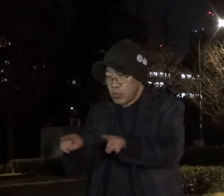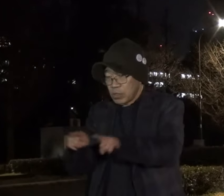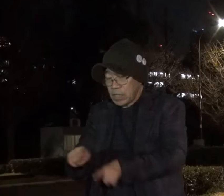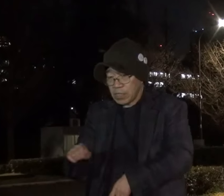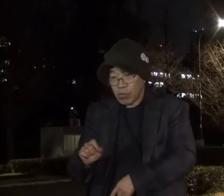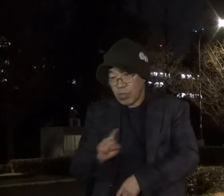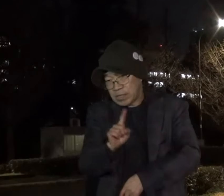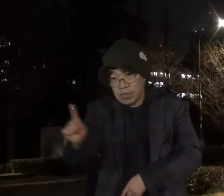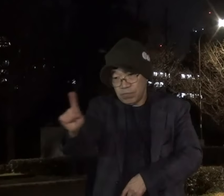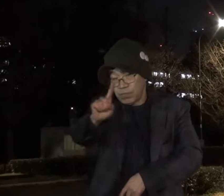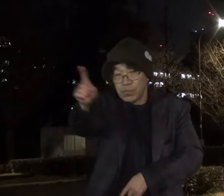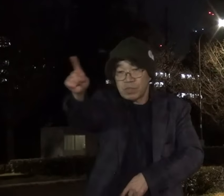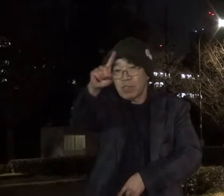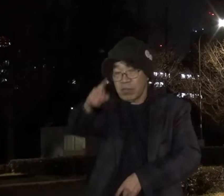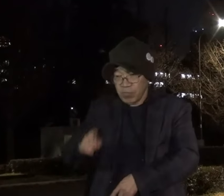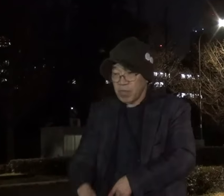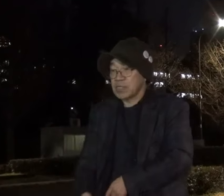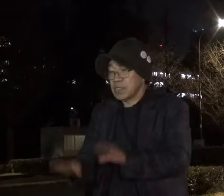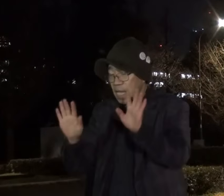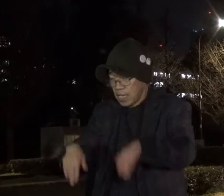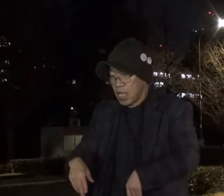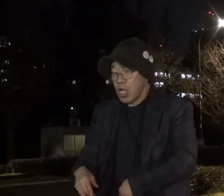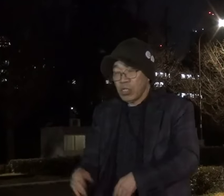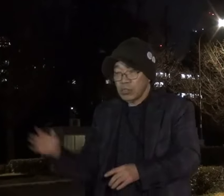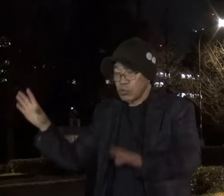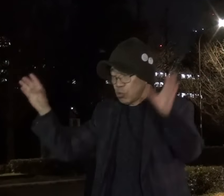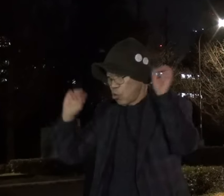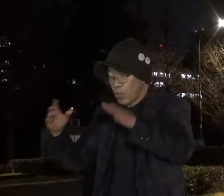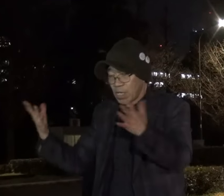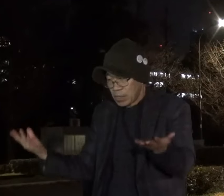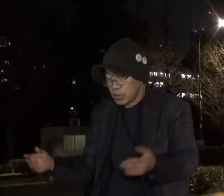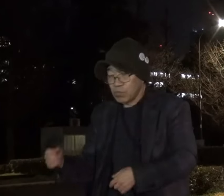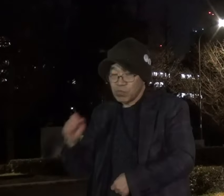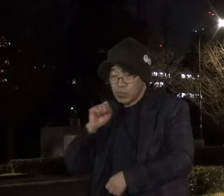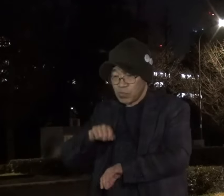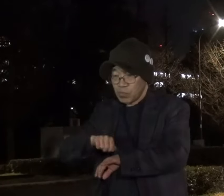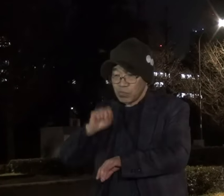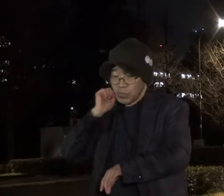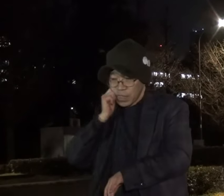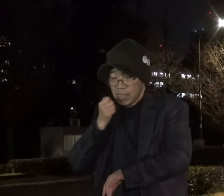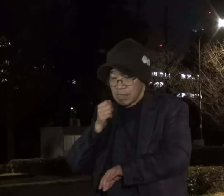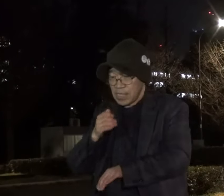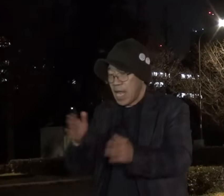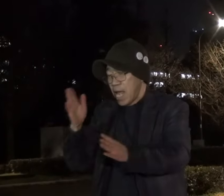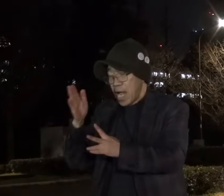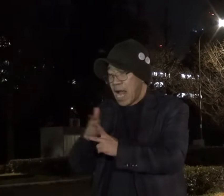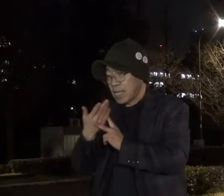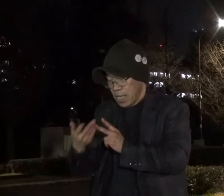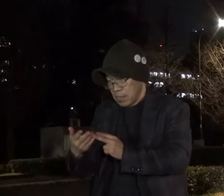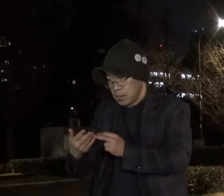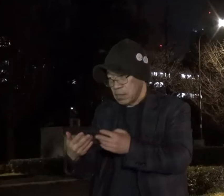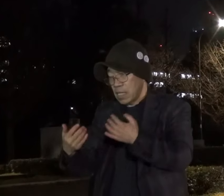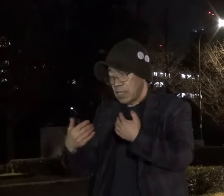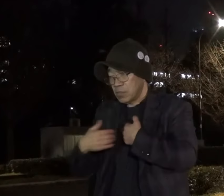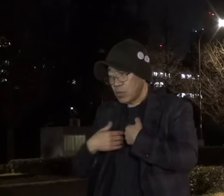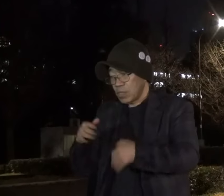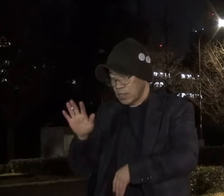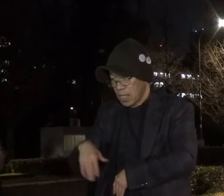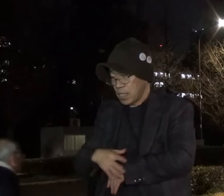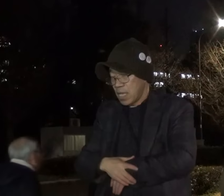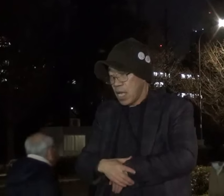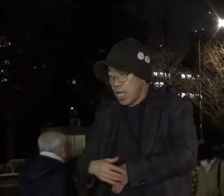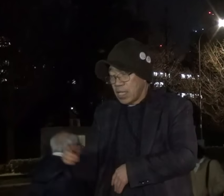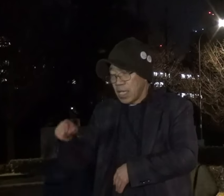さまようことになりました。情報もなく、難しい判断の連続で、後になって線量が高いと分かった避難所もあ